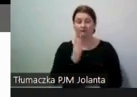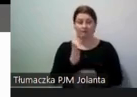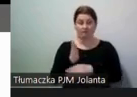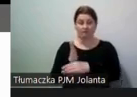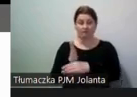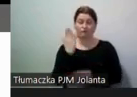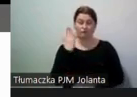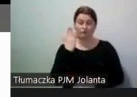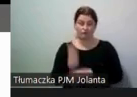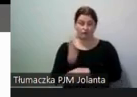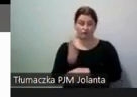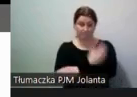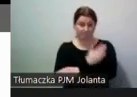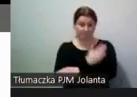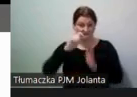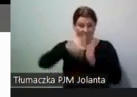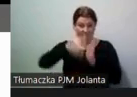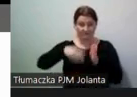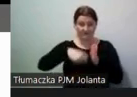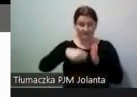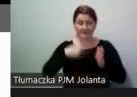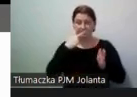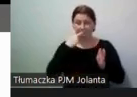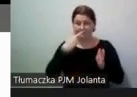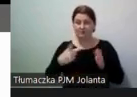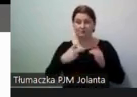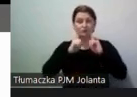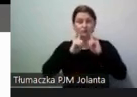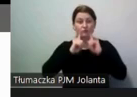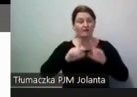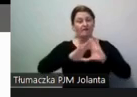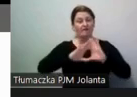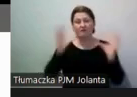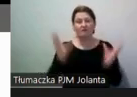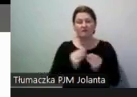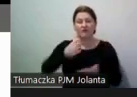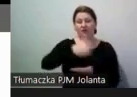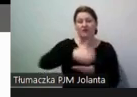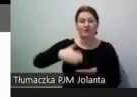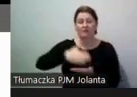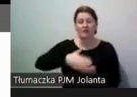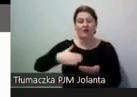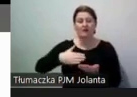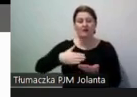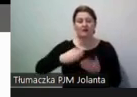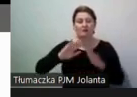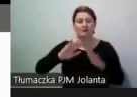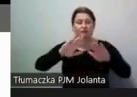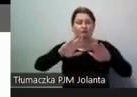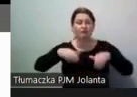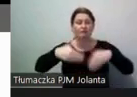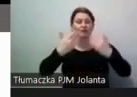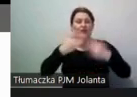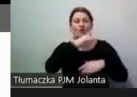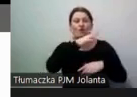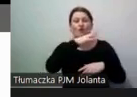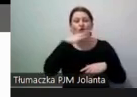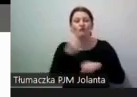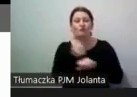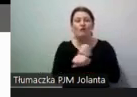poprzednim filmie widzieli Państwo, że tak naprawdę wszystkie elementy, które były podświetlone, podświetlały się